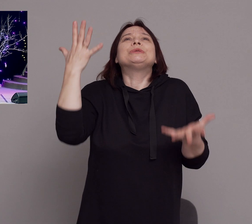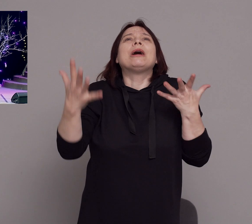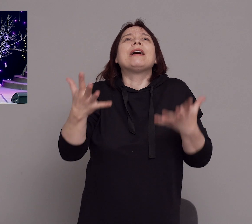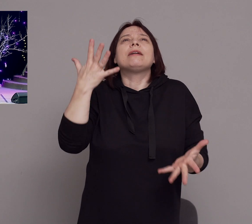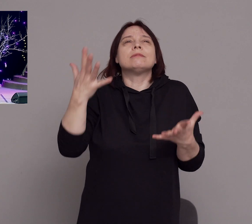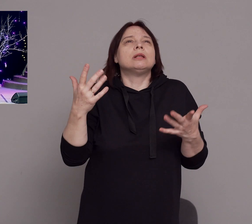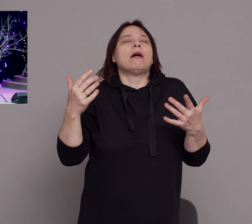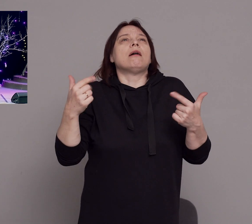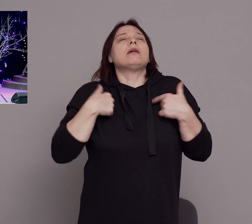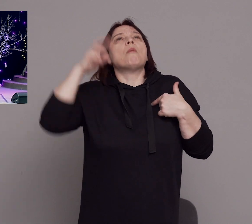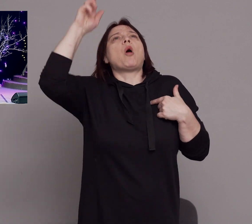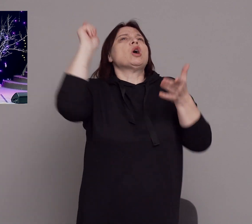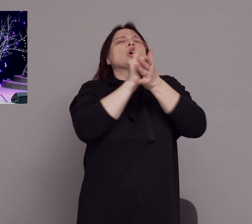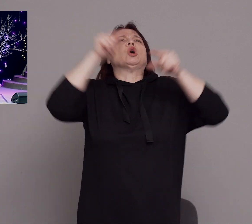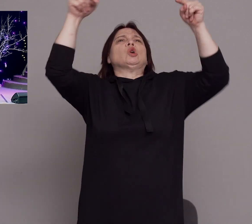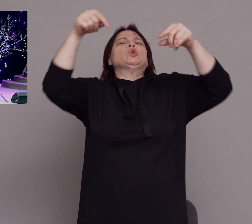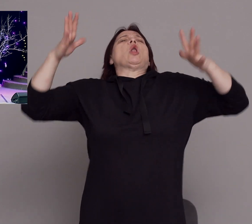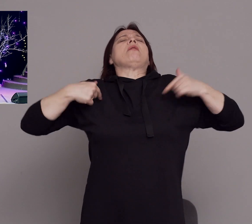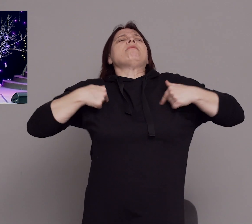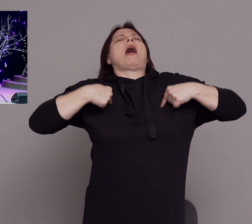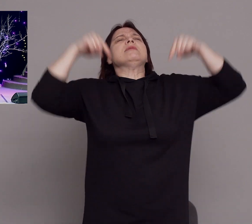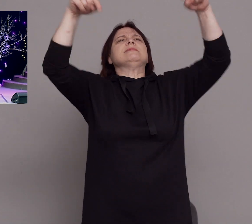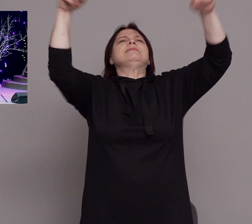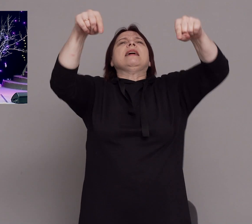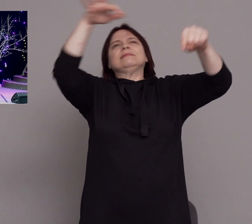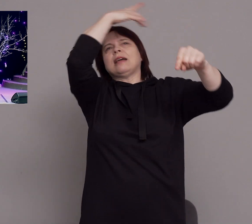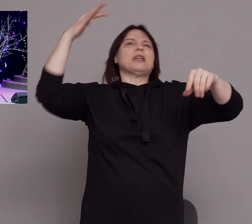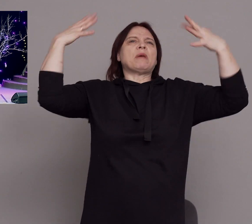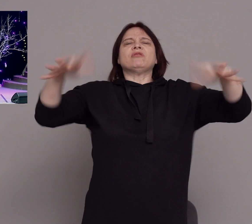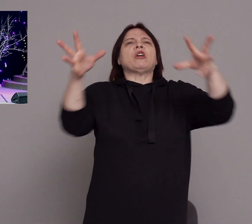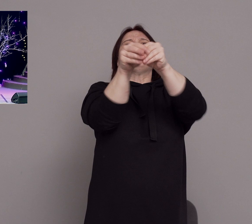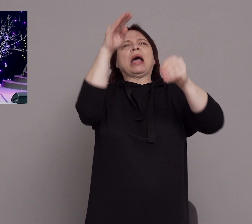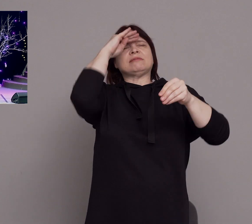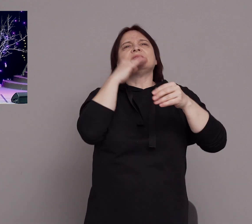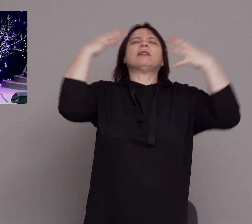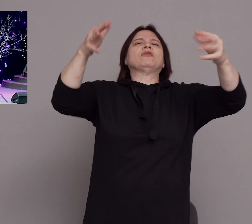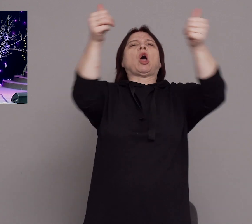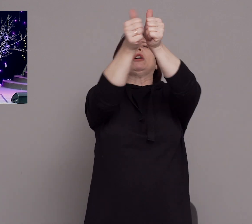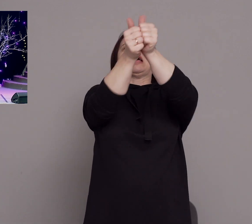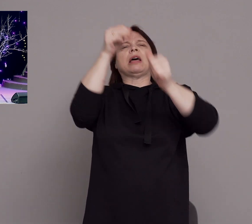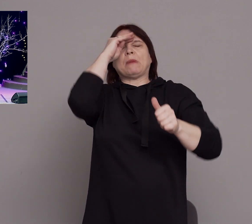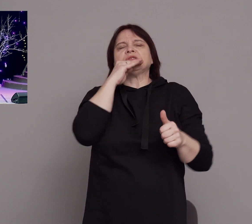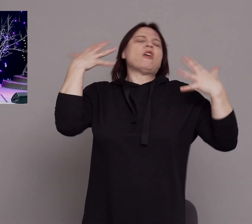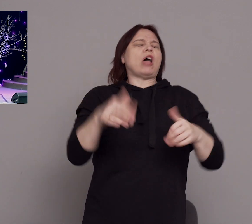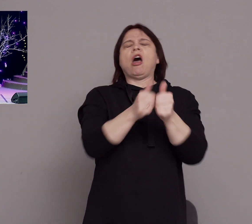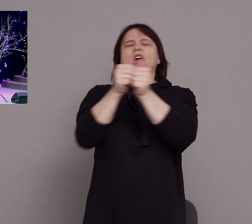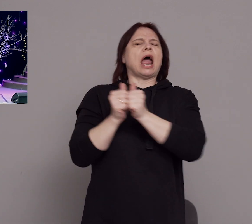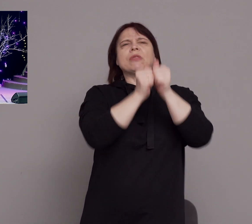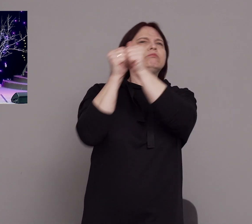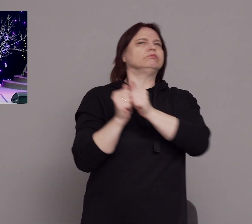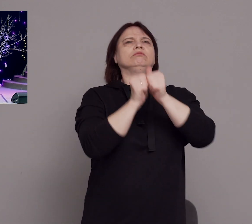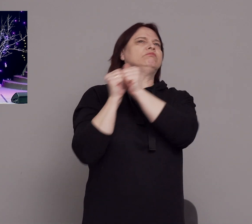держаться любой ценой. Он не считал это тем, за что он должен взять, сцепиться за свое равенство и держаться за это.